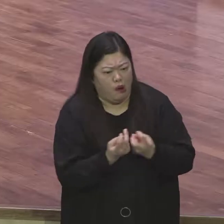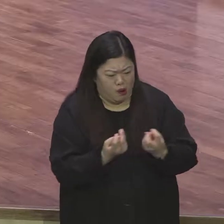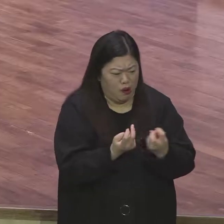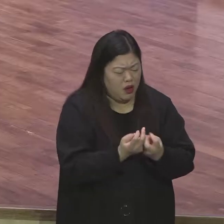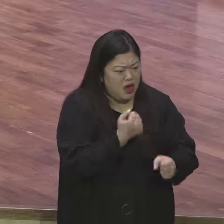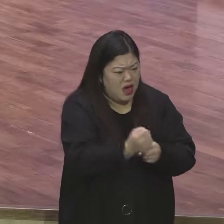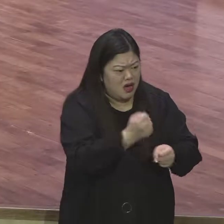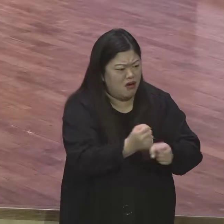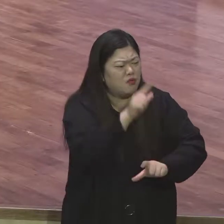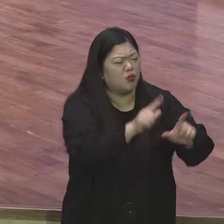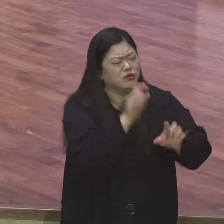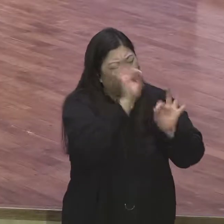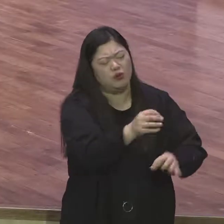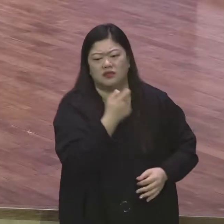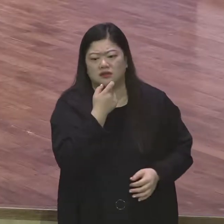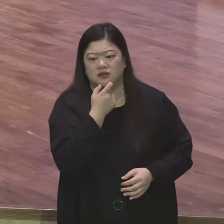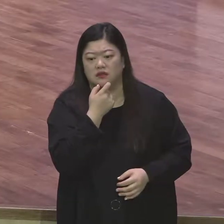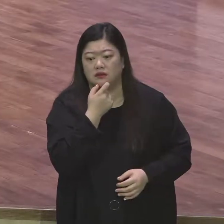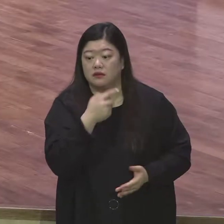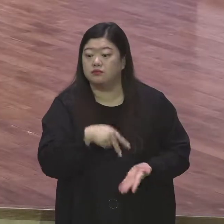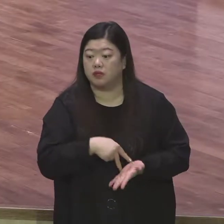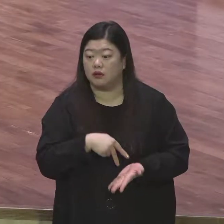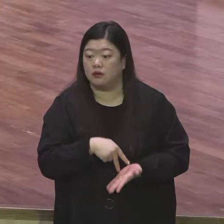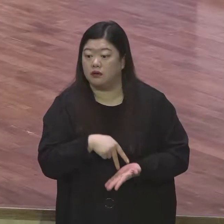서로를 위해서 정말 기도하는 관계잖아요.